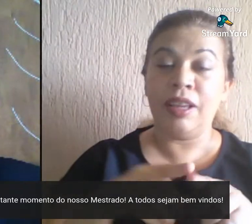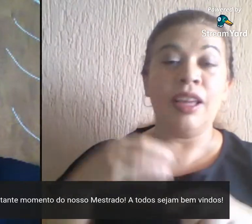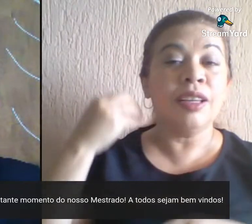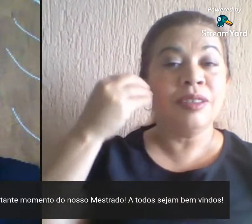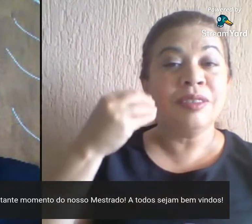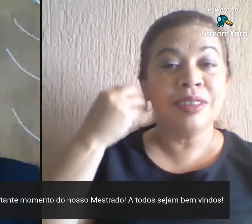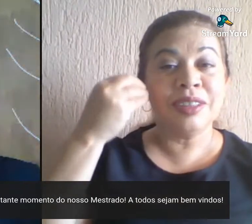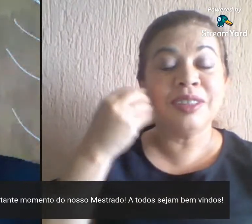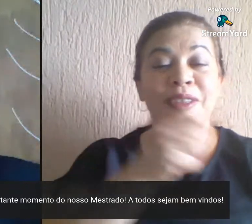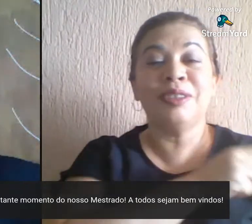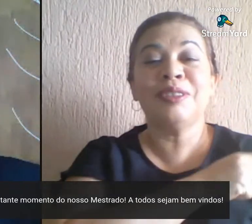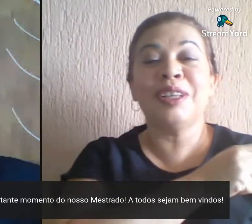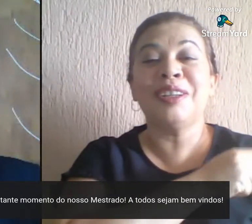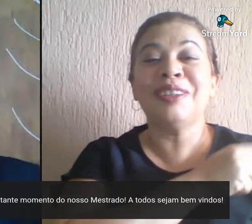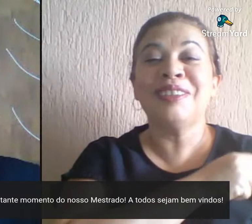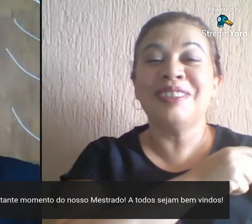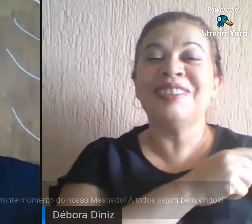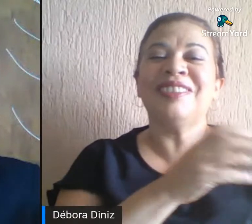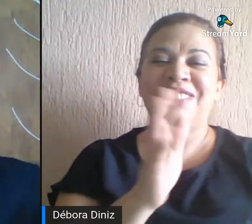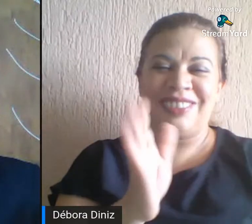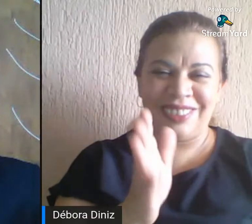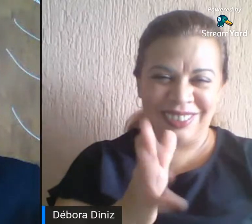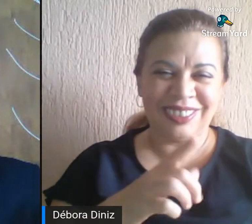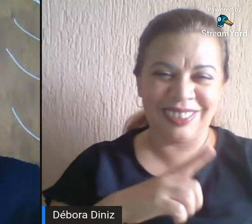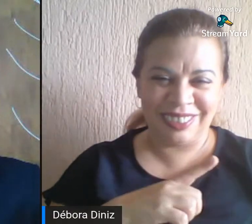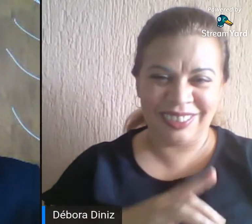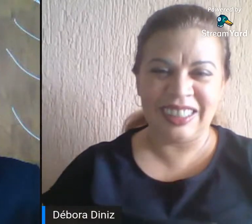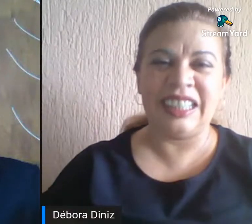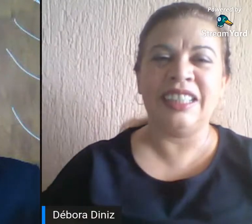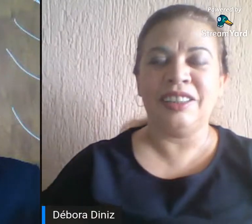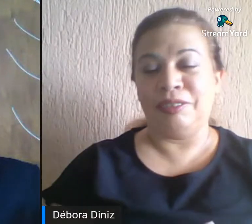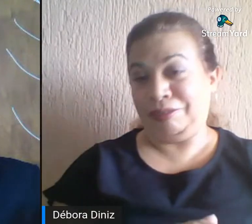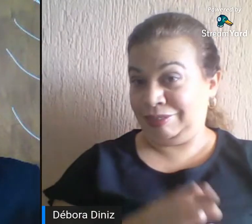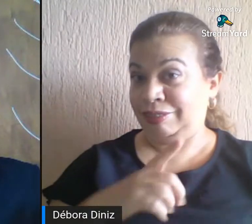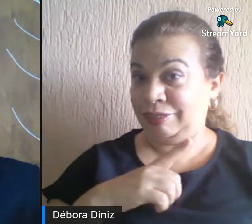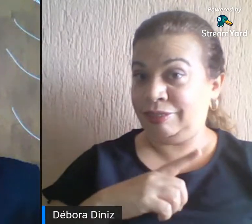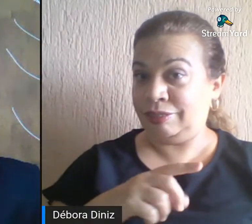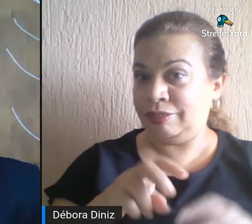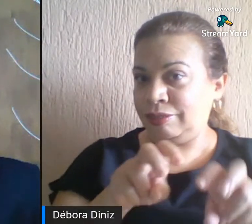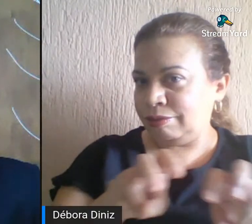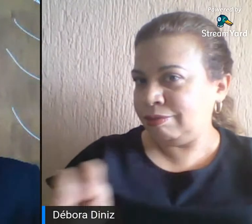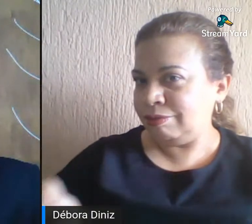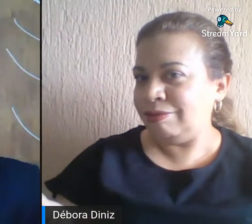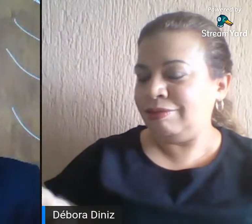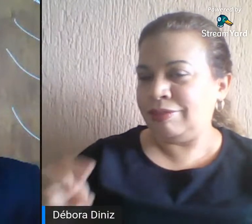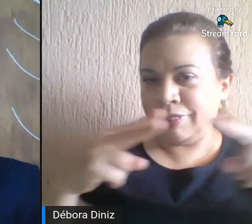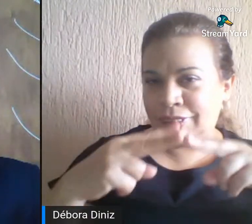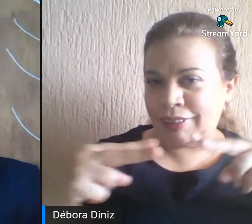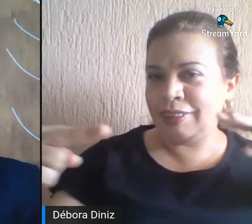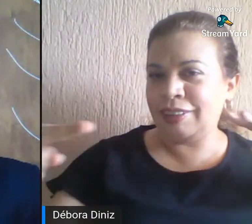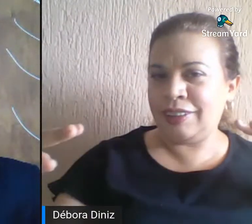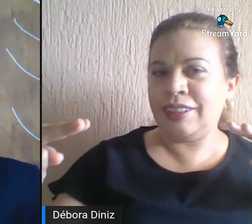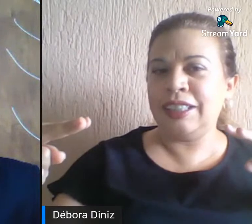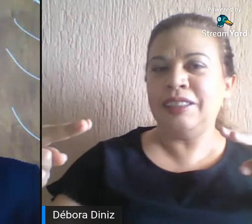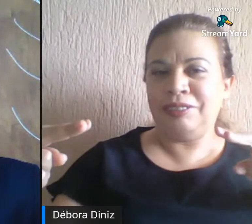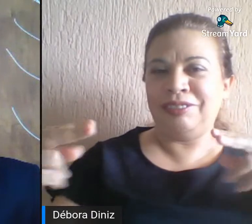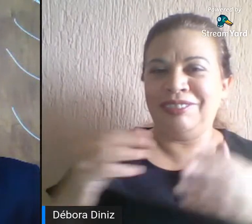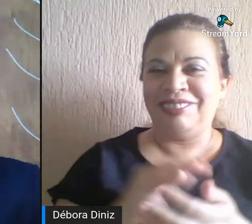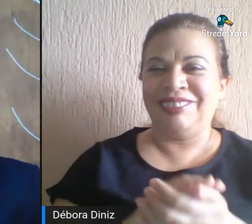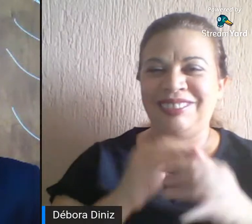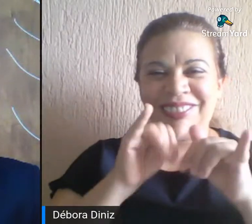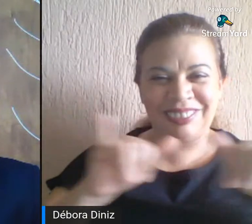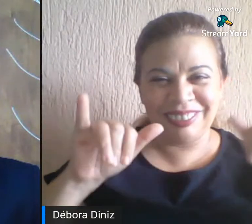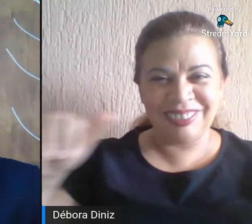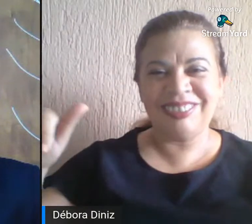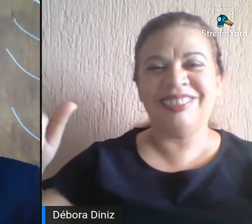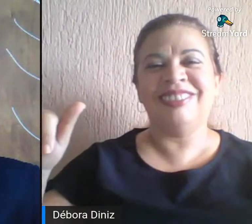Para darmos início, nós vamos formar a nossa mesa de honra virtual, anunciando as autoridades presentes. Em